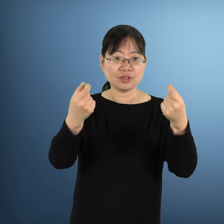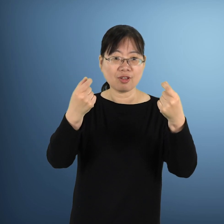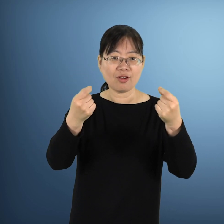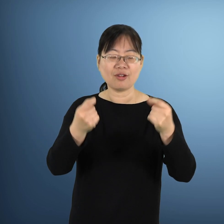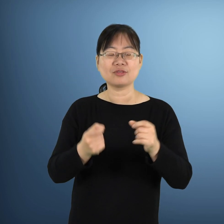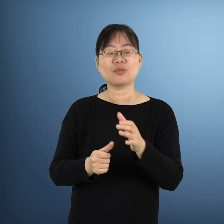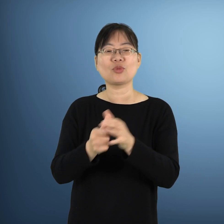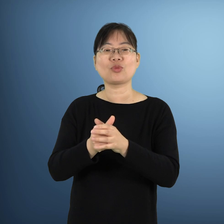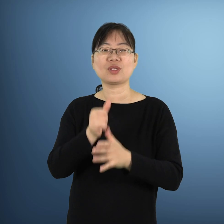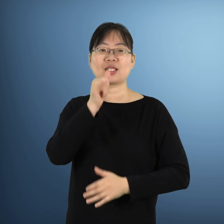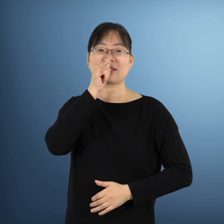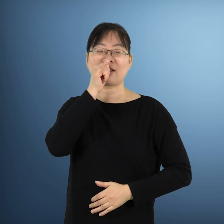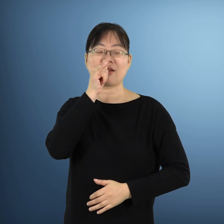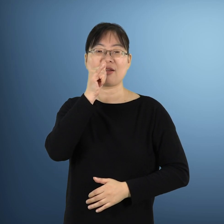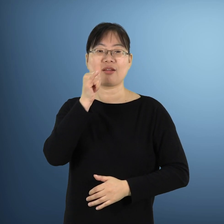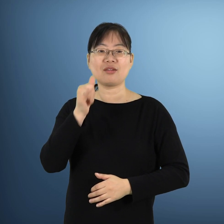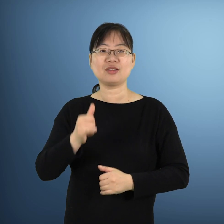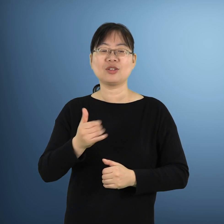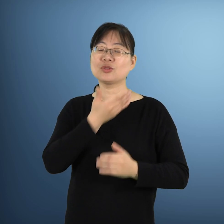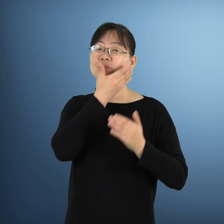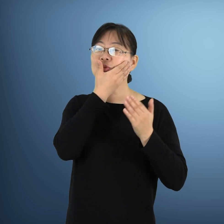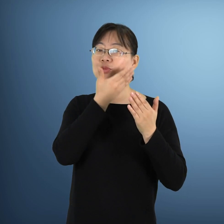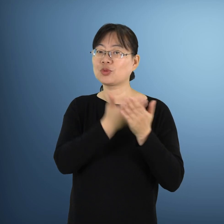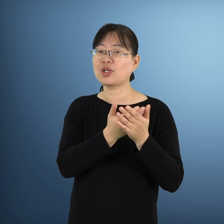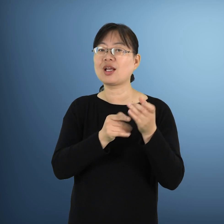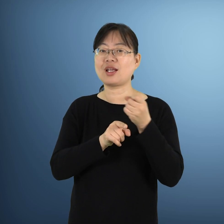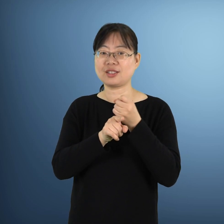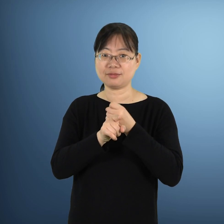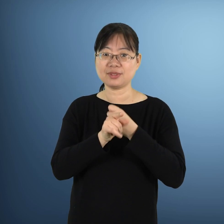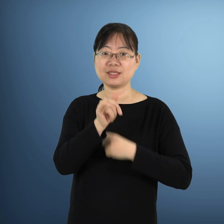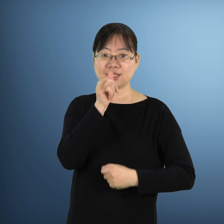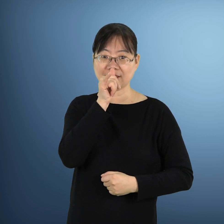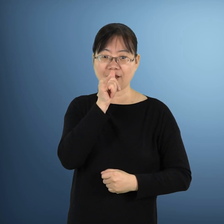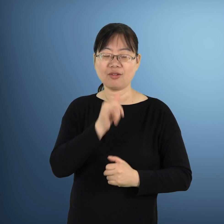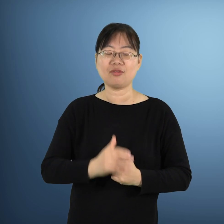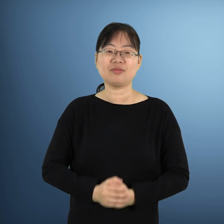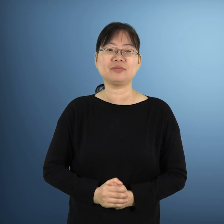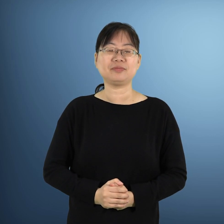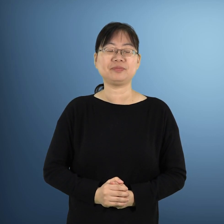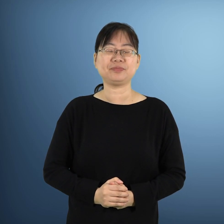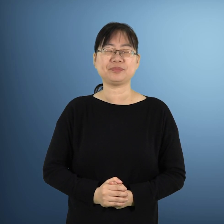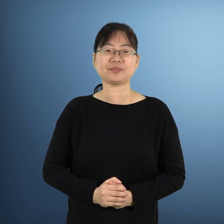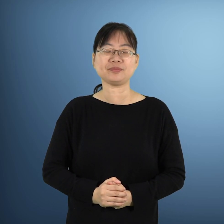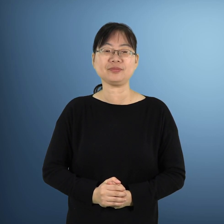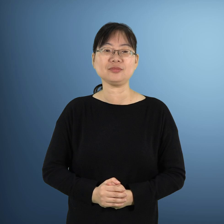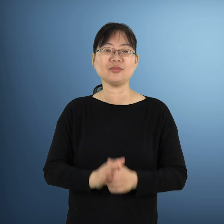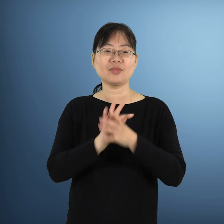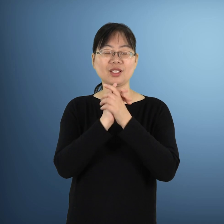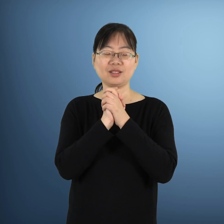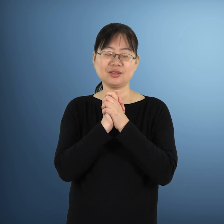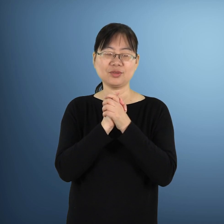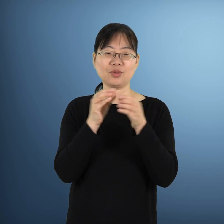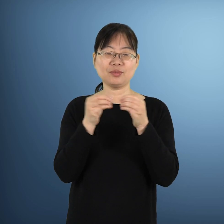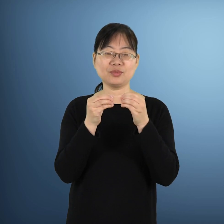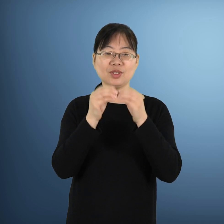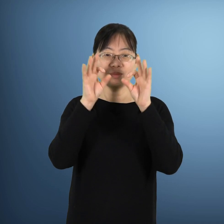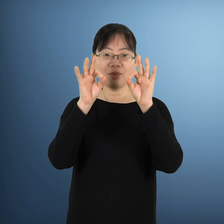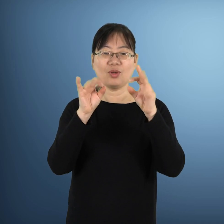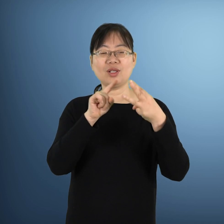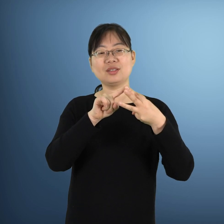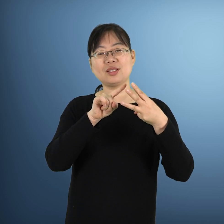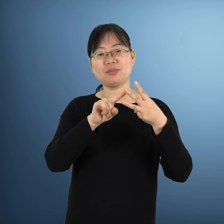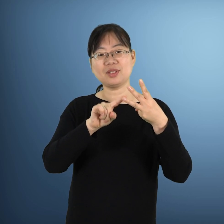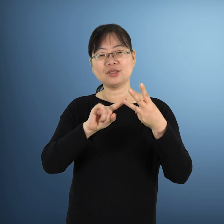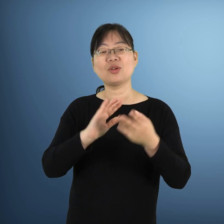독특한 장이고 그만큼 중요한 의미가 담아져 있습니다. 그래서 이 기도문은 세